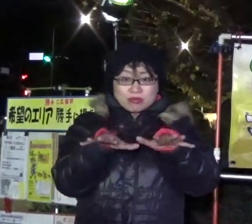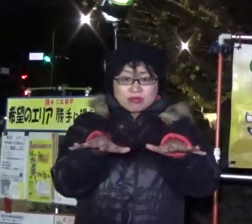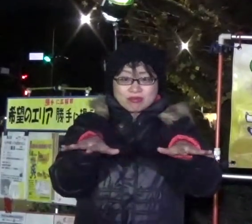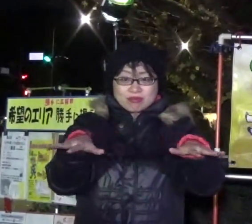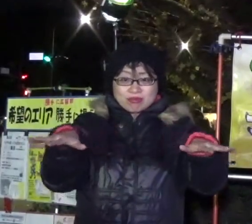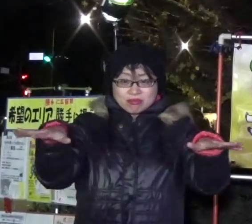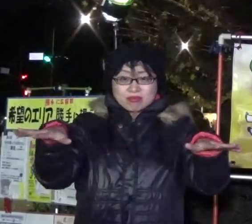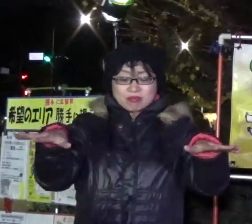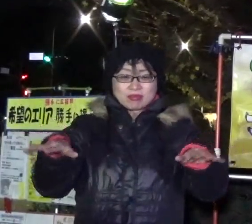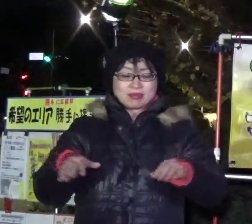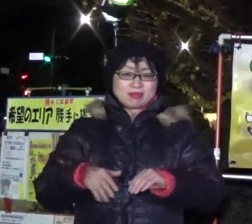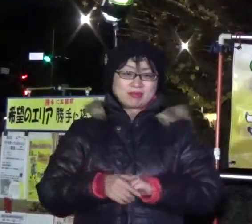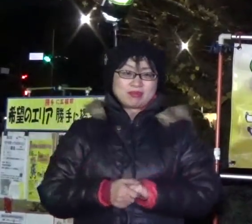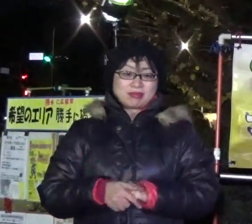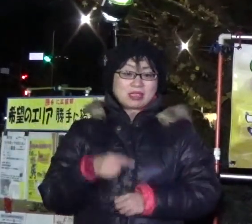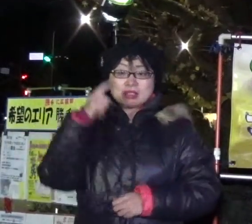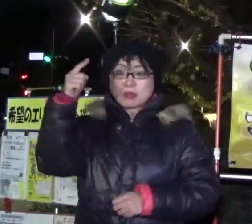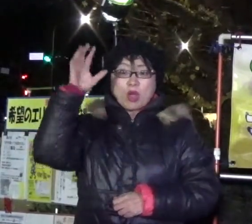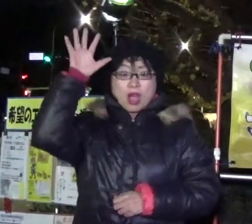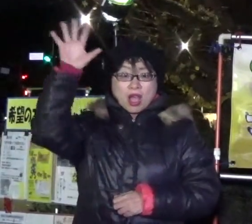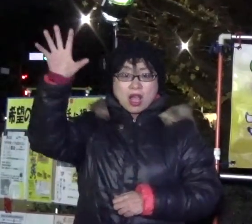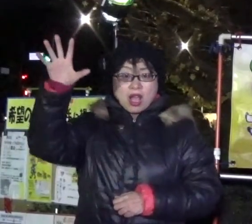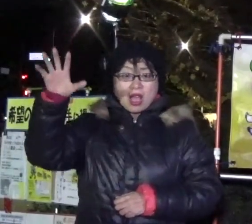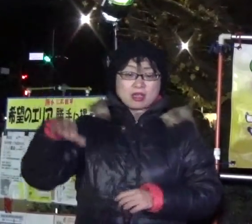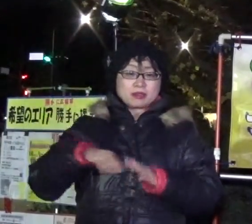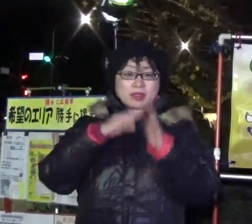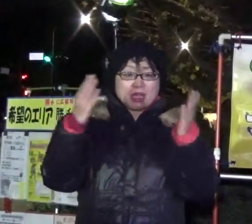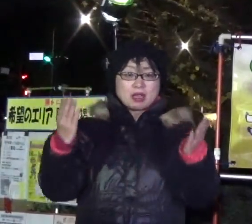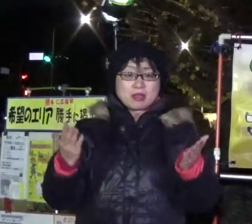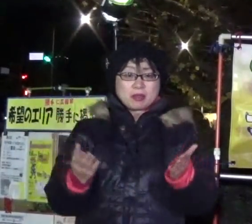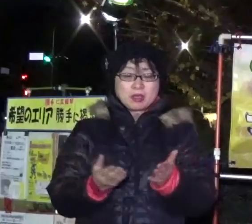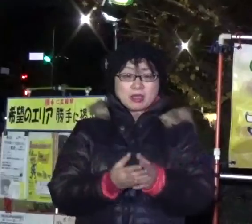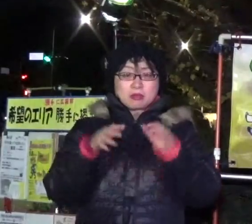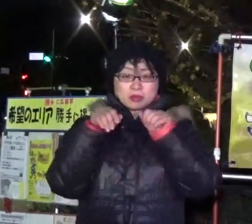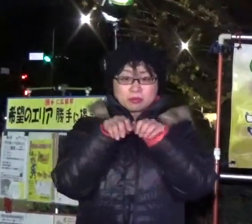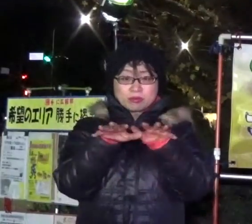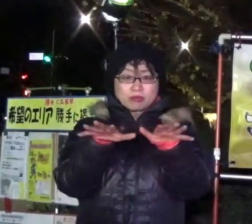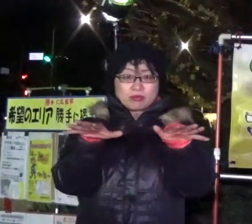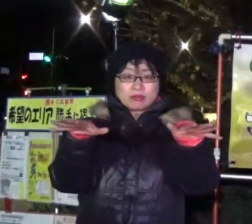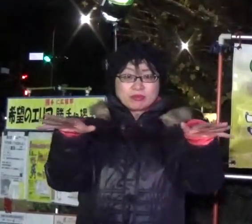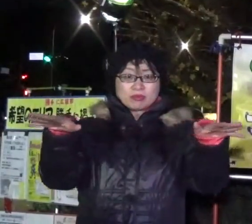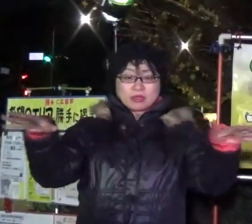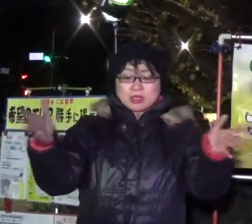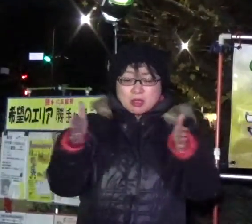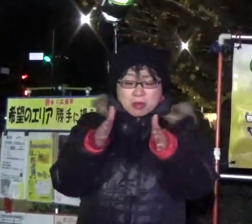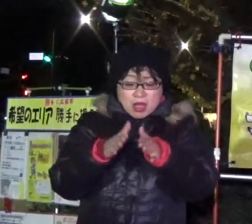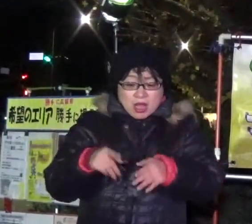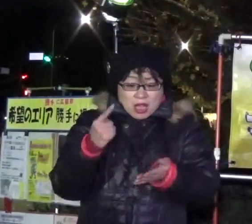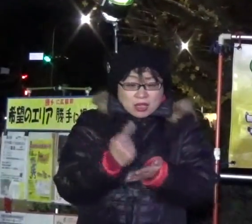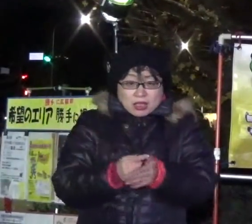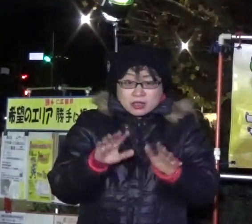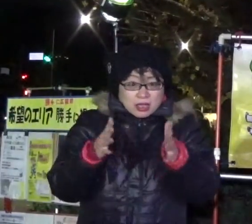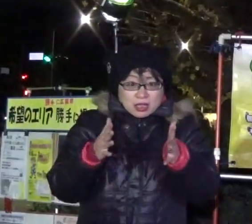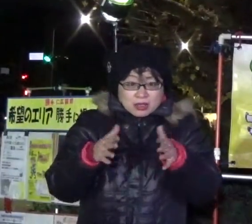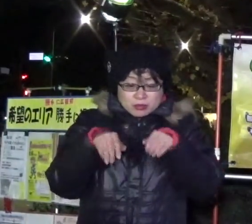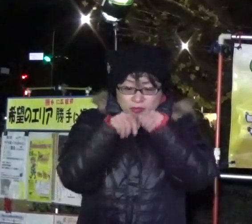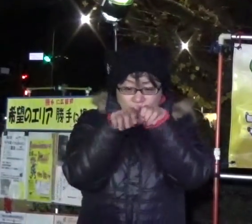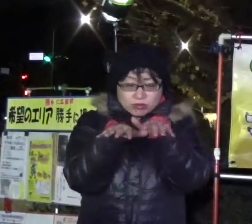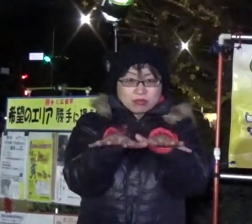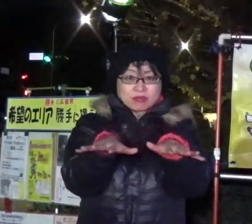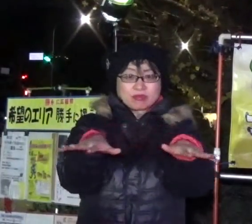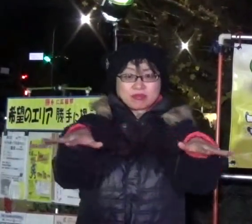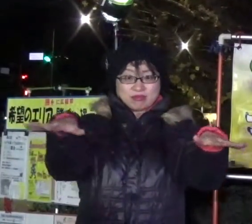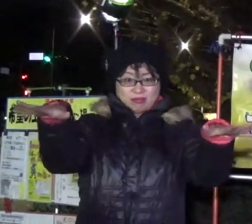つんですよ、皆さん。希望は今や飽和して、こんな永田町のこんな狭い一角にとどまることを知らないんです